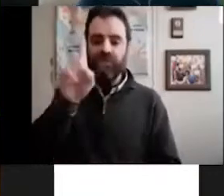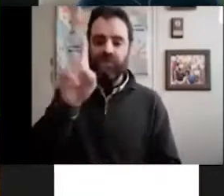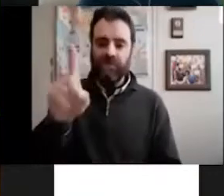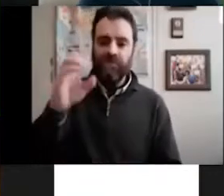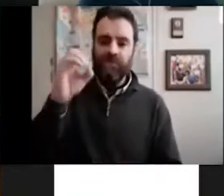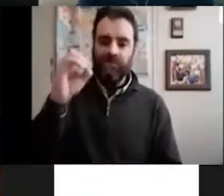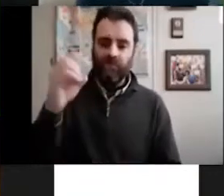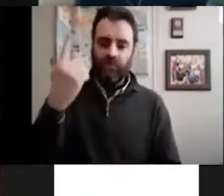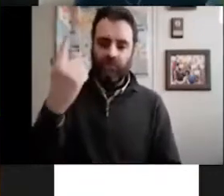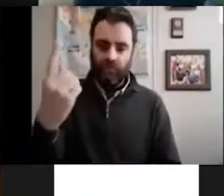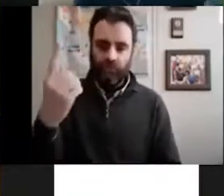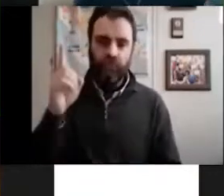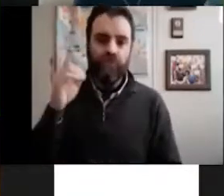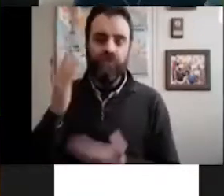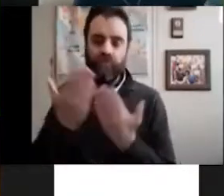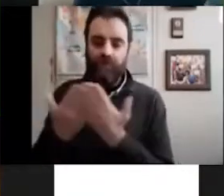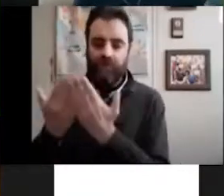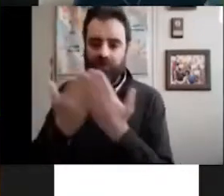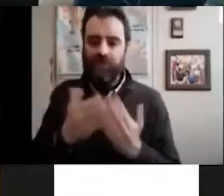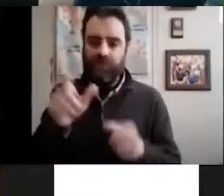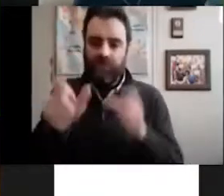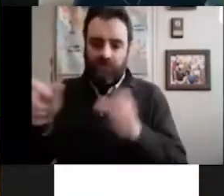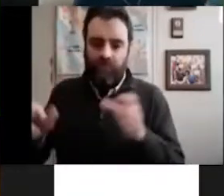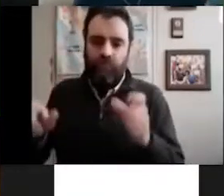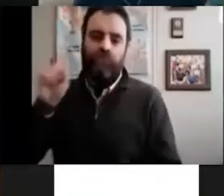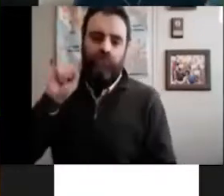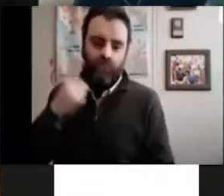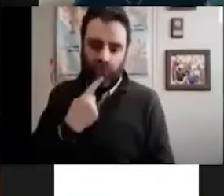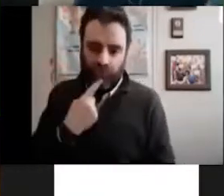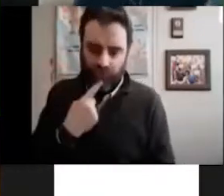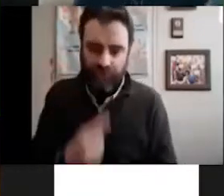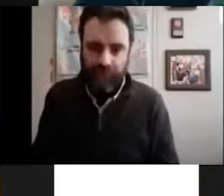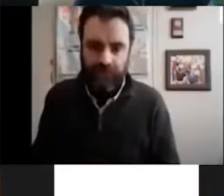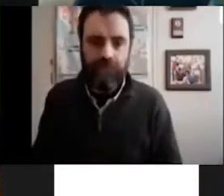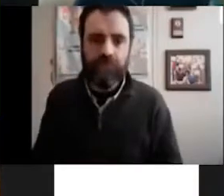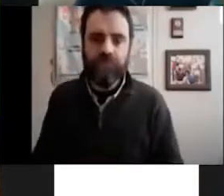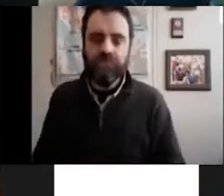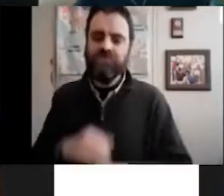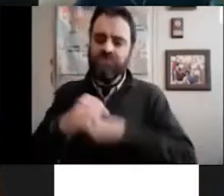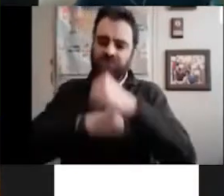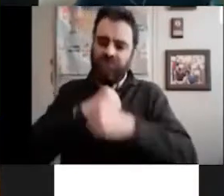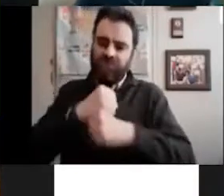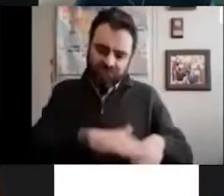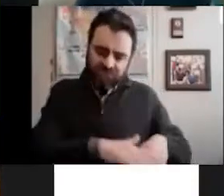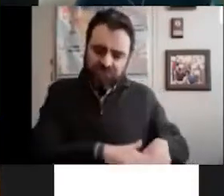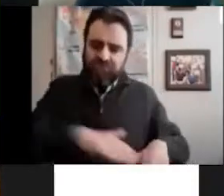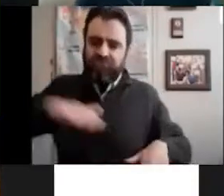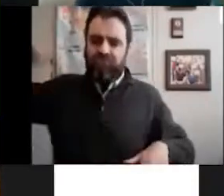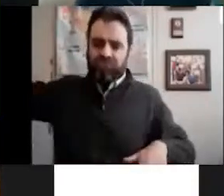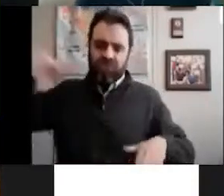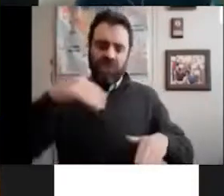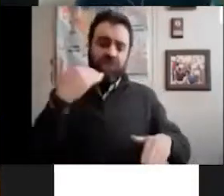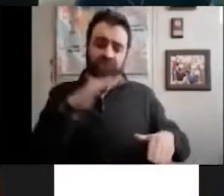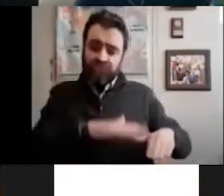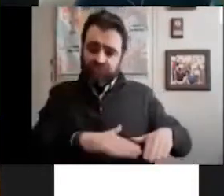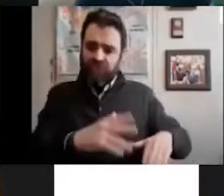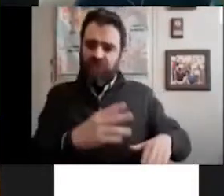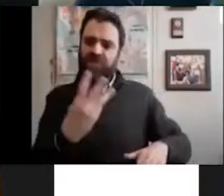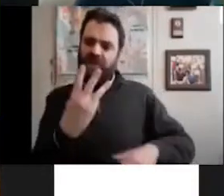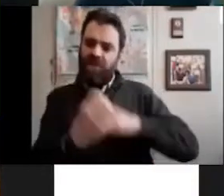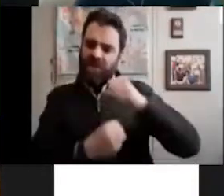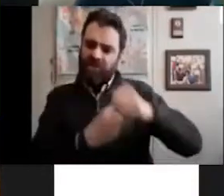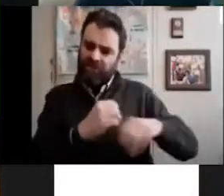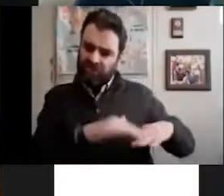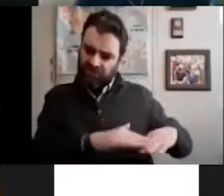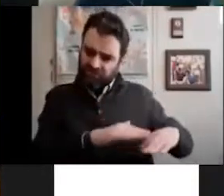estos estudiantes? En la escuela hay 101 estudiantes, son personas sordas ellos. ¿De